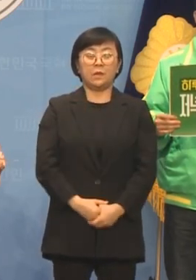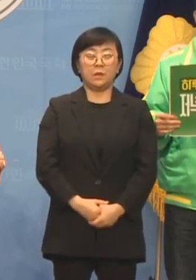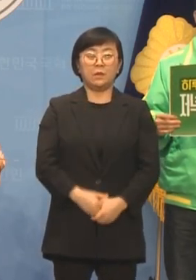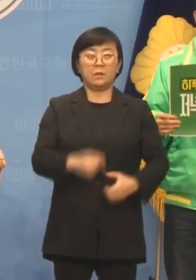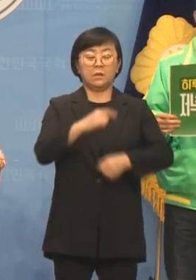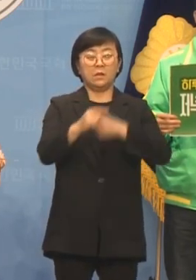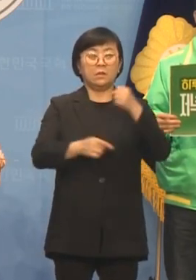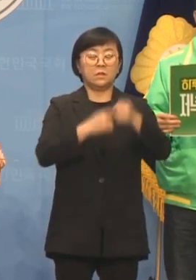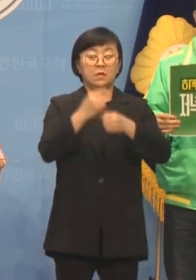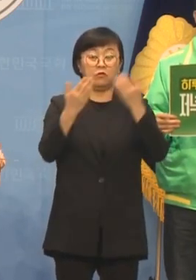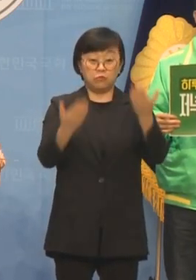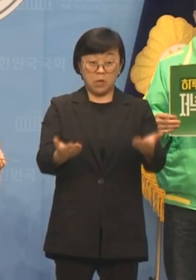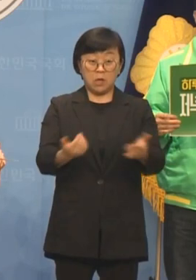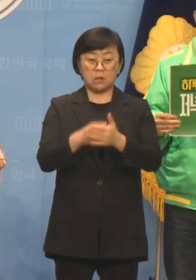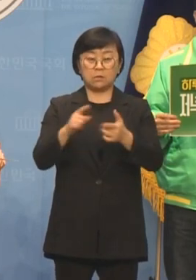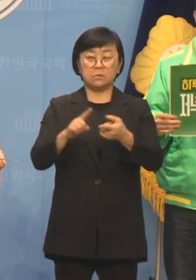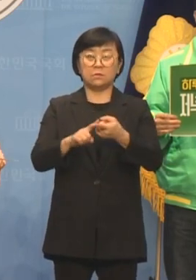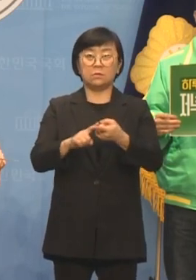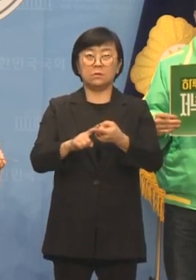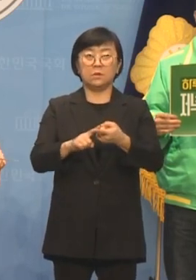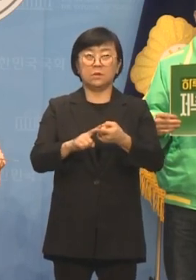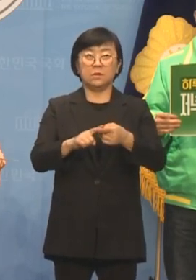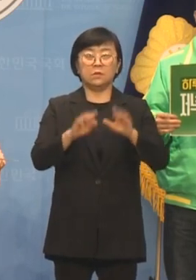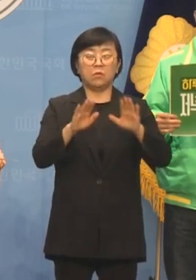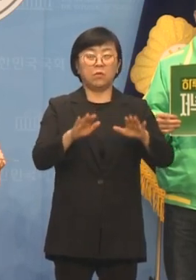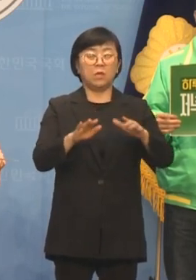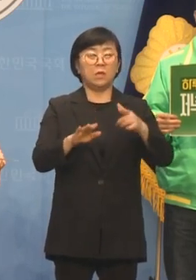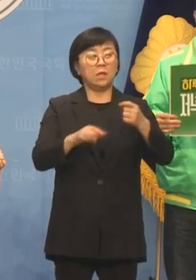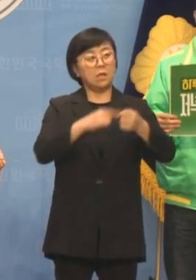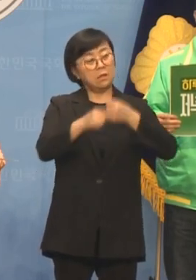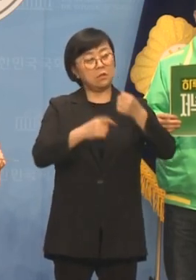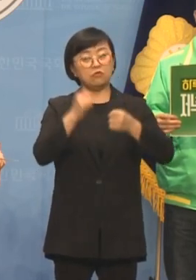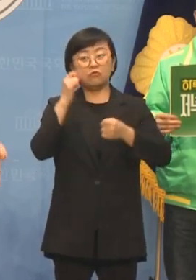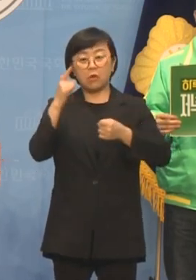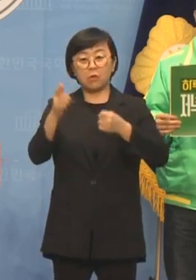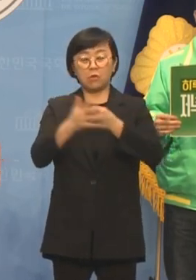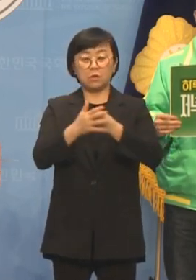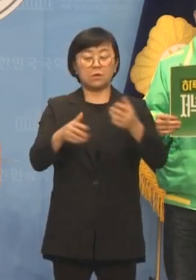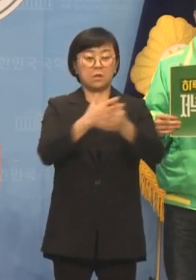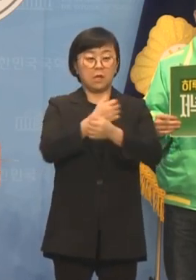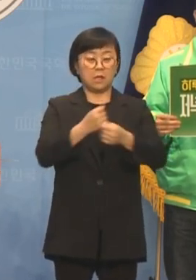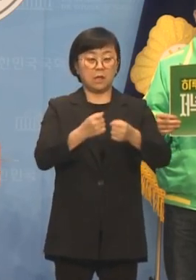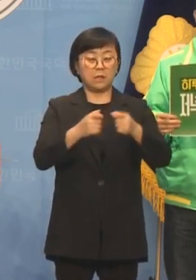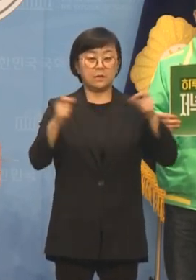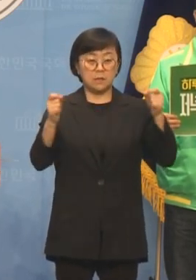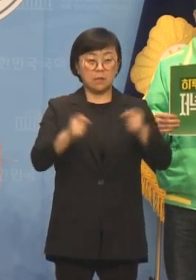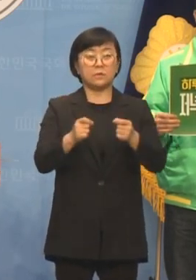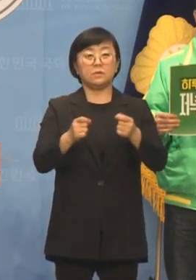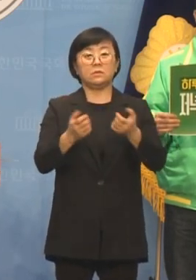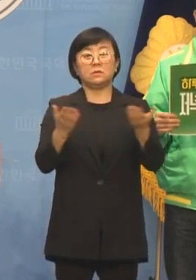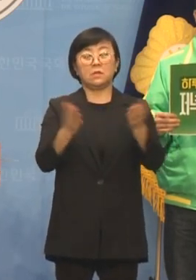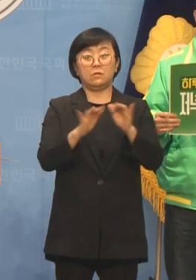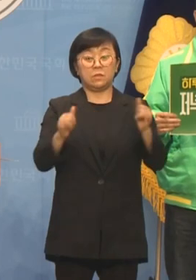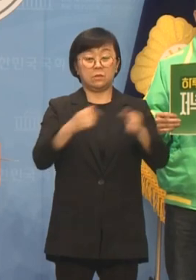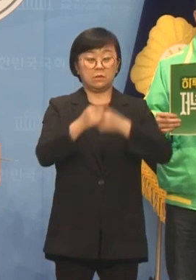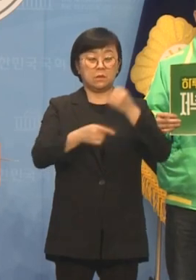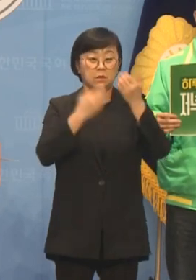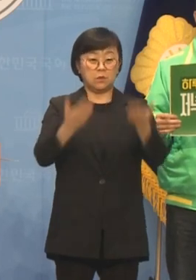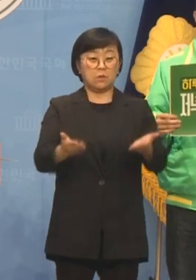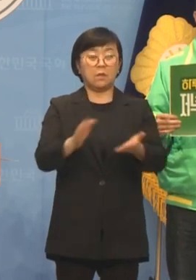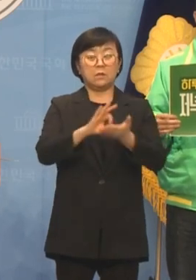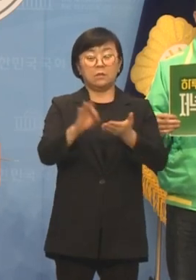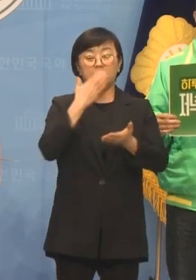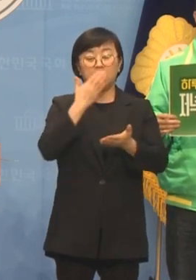연차 발생 기준도 현행 1년에서 6개월로 조정해 계약 기간이 짧은 노동자들도 연차를 쓸 수